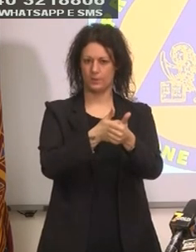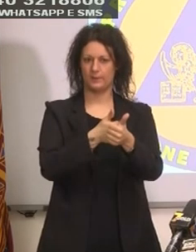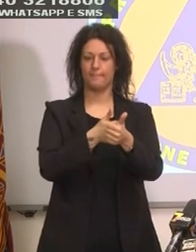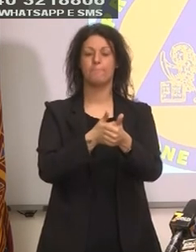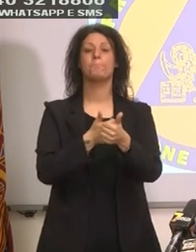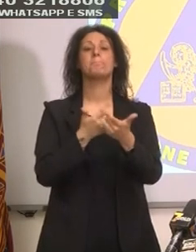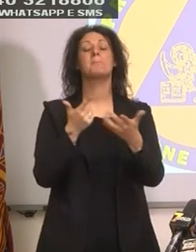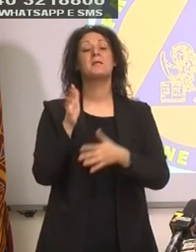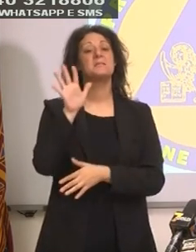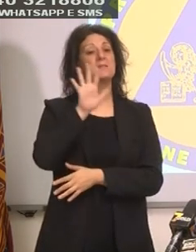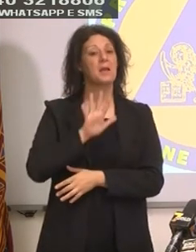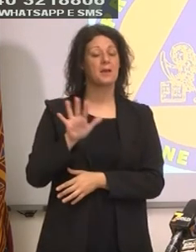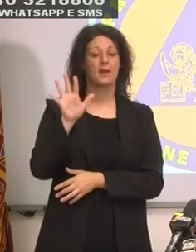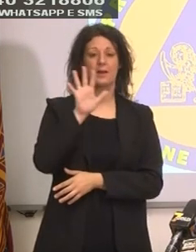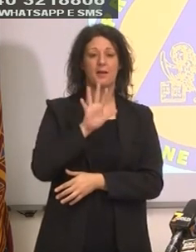diciamo in buona parte